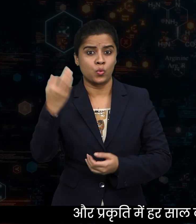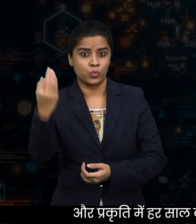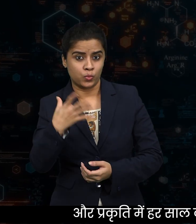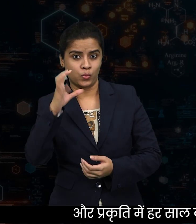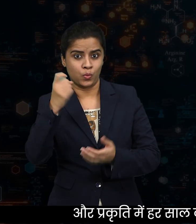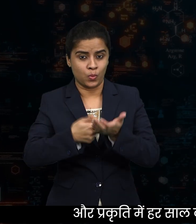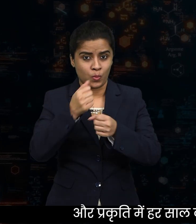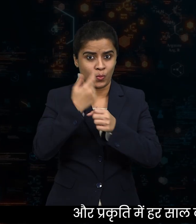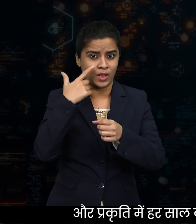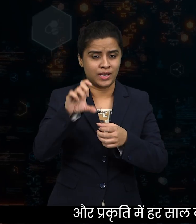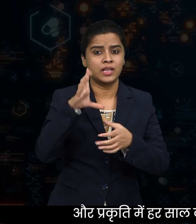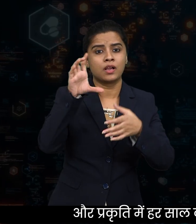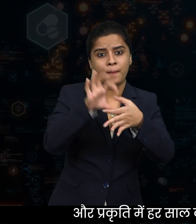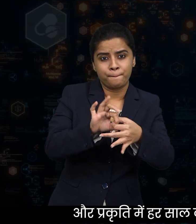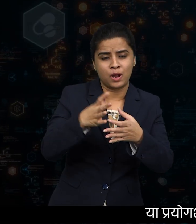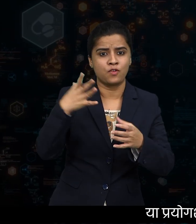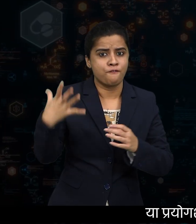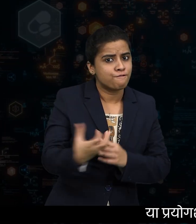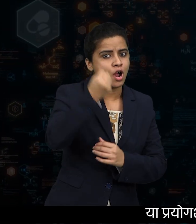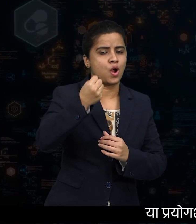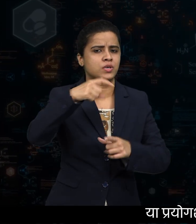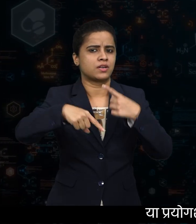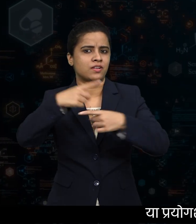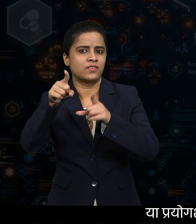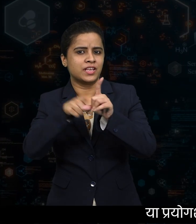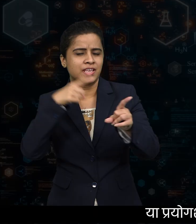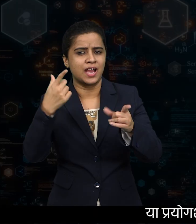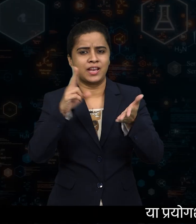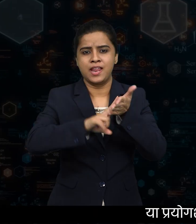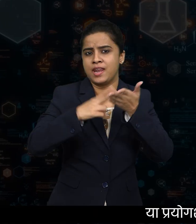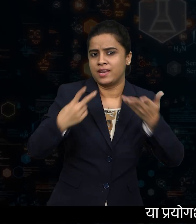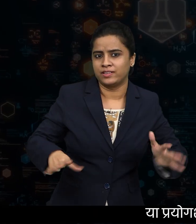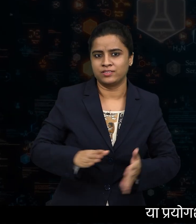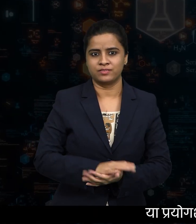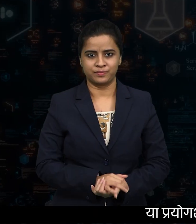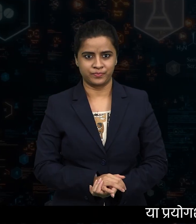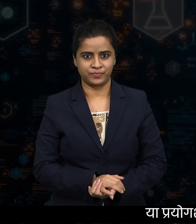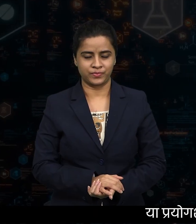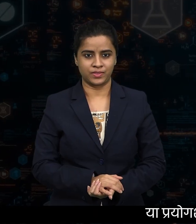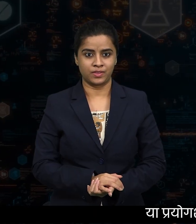यौगिक खोजे जाते हैं या प्रयोगशाला में संश्लेषित होते हैं।